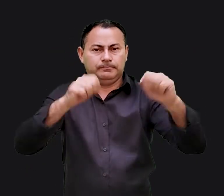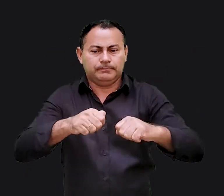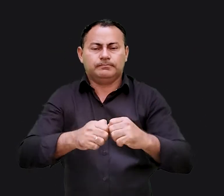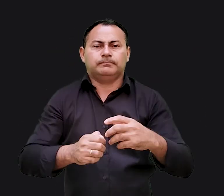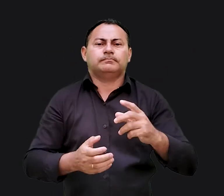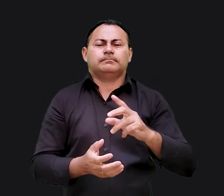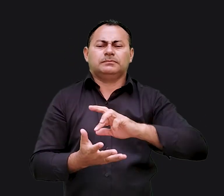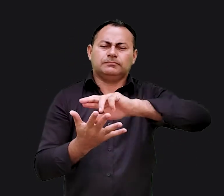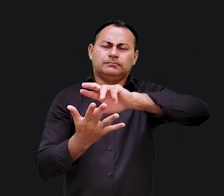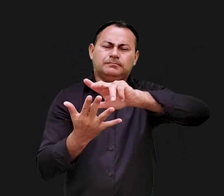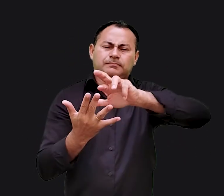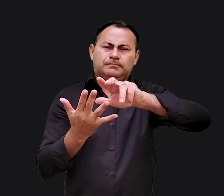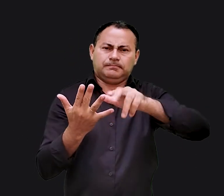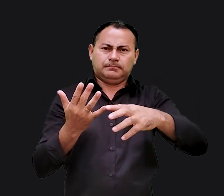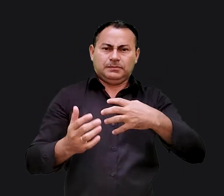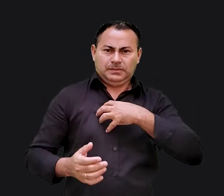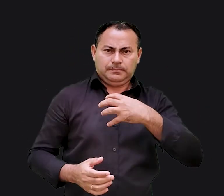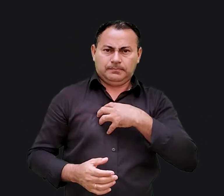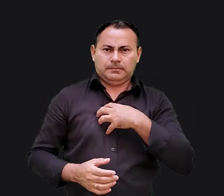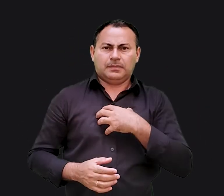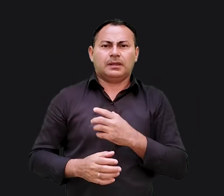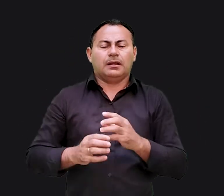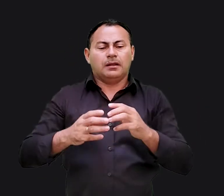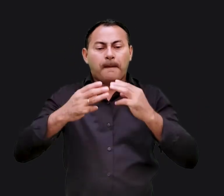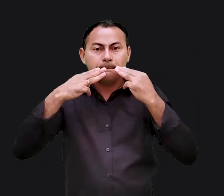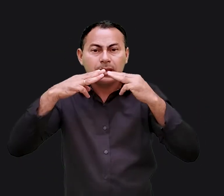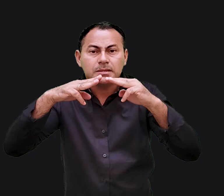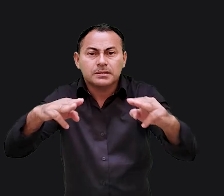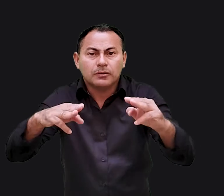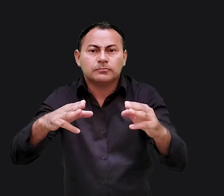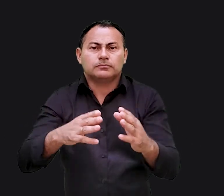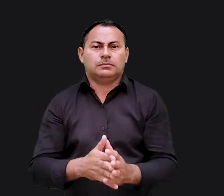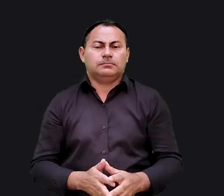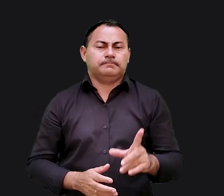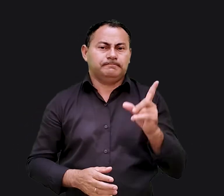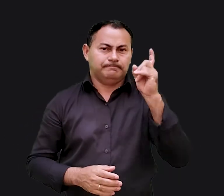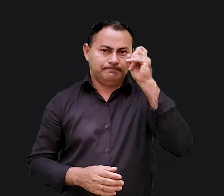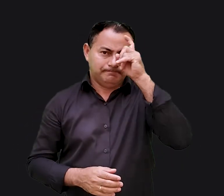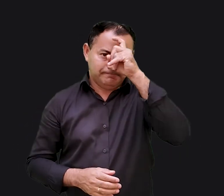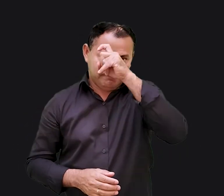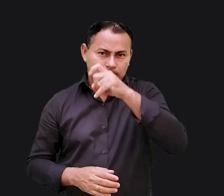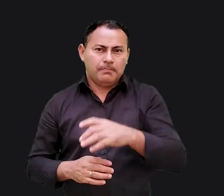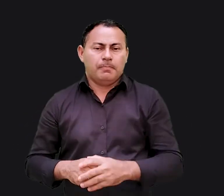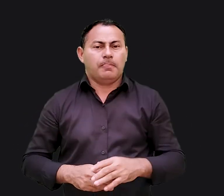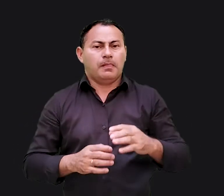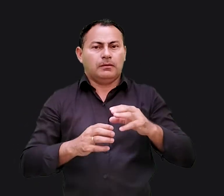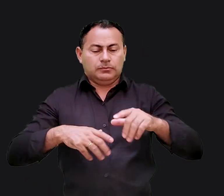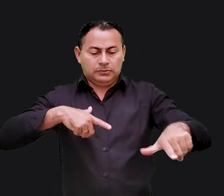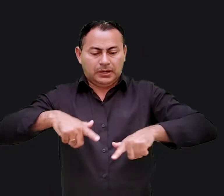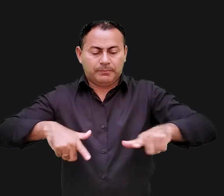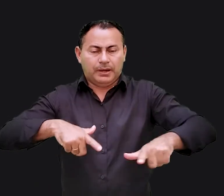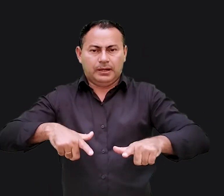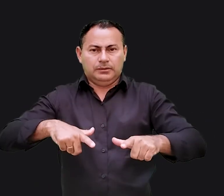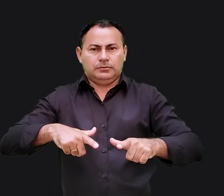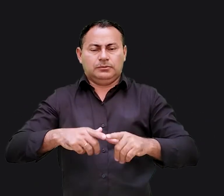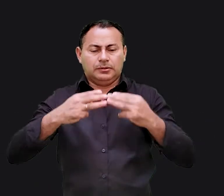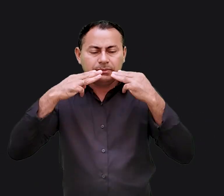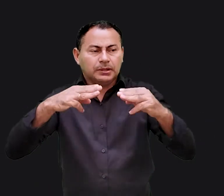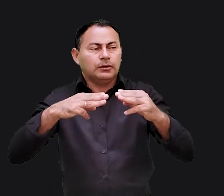e capacitando-o de várias maneiras para aquele ministério tão difícil. O ministério e função